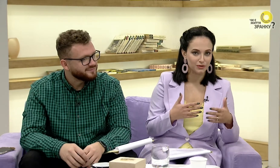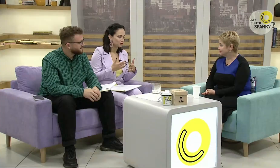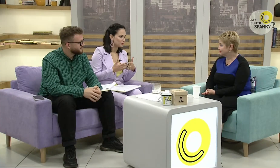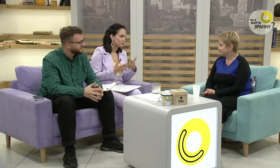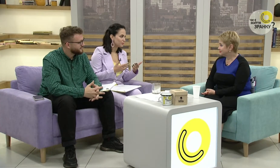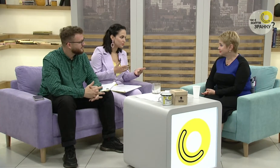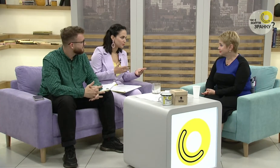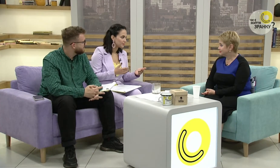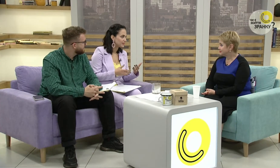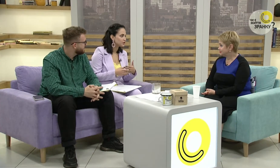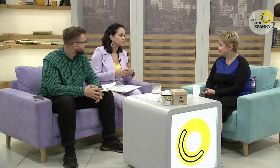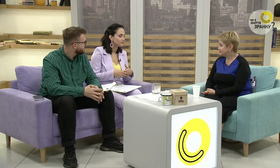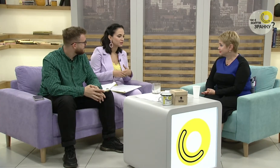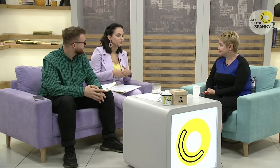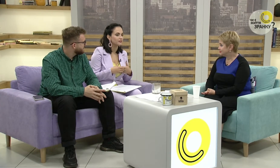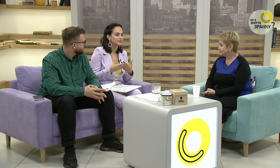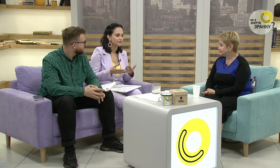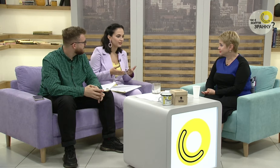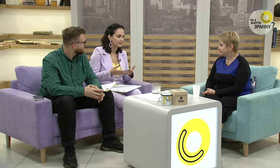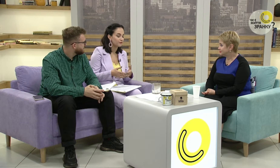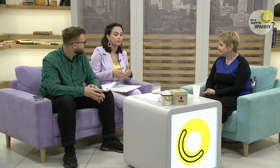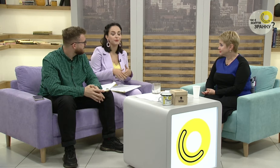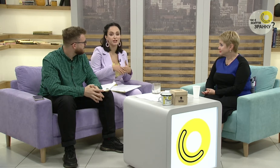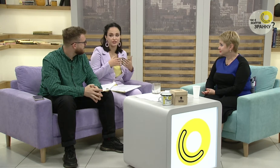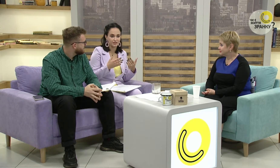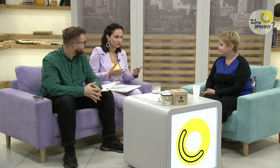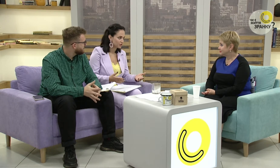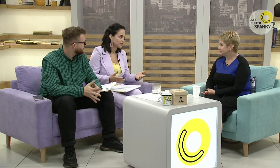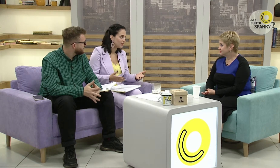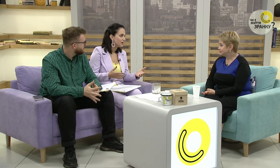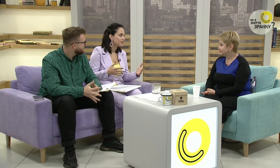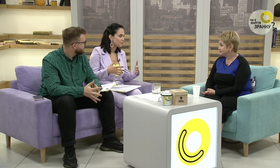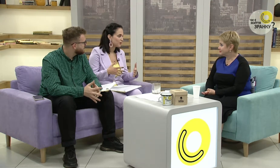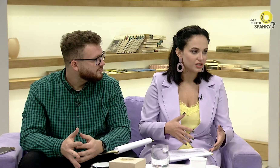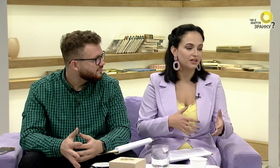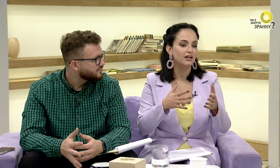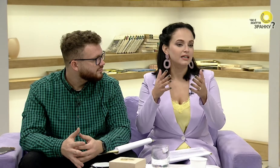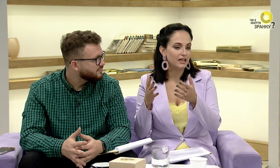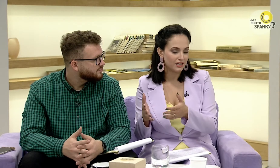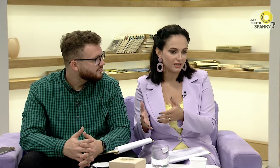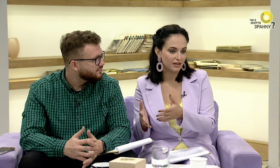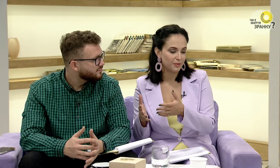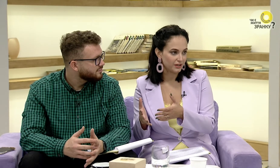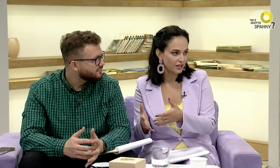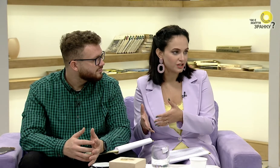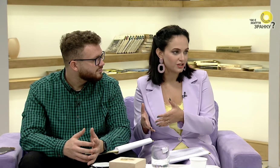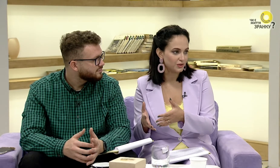дуже полюбляю музику. І нещодавно я була на фестивалі, де вперше за своє життя я побачила, як перекладачка жестової